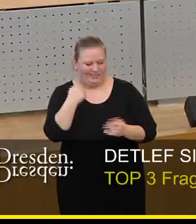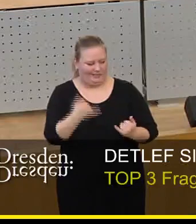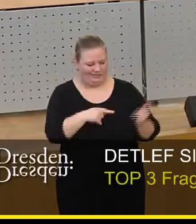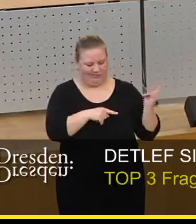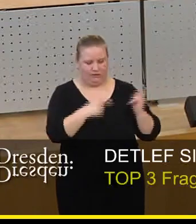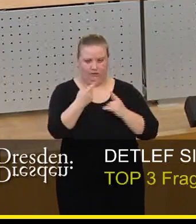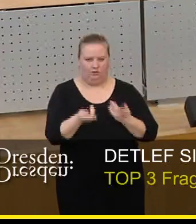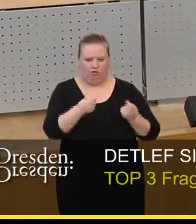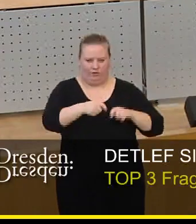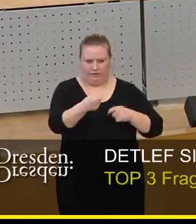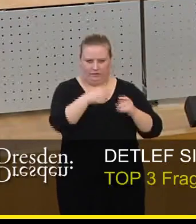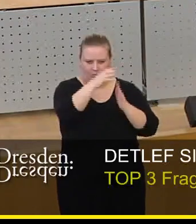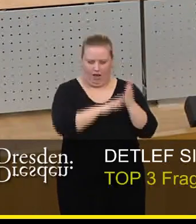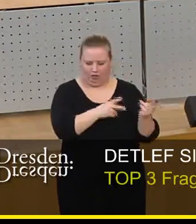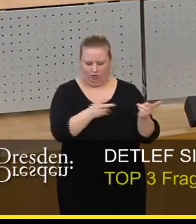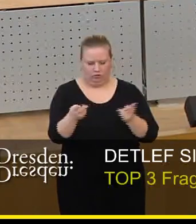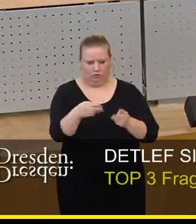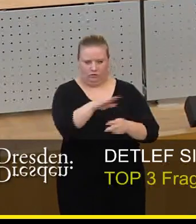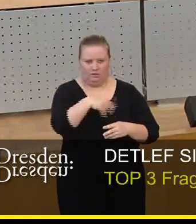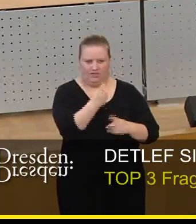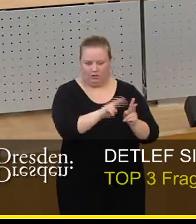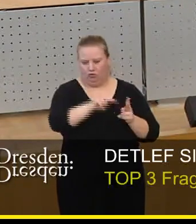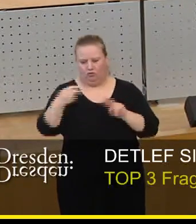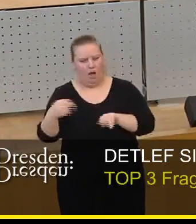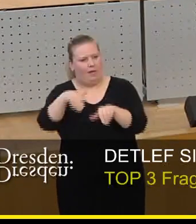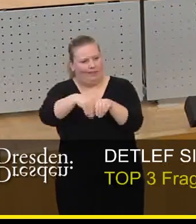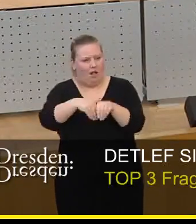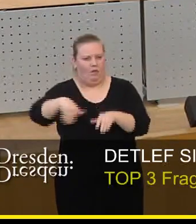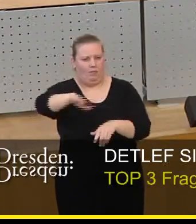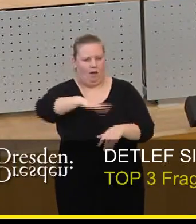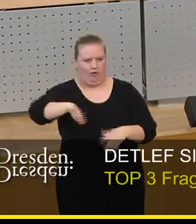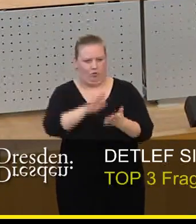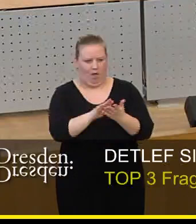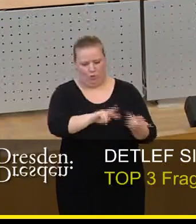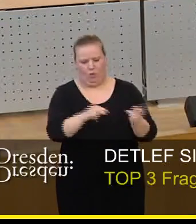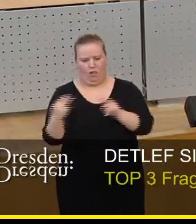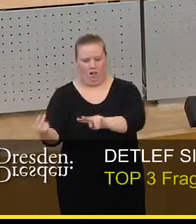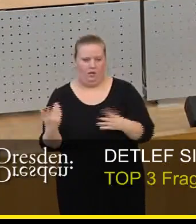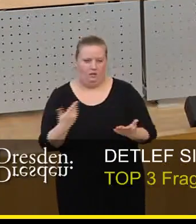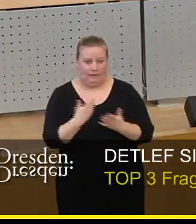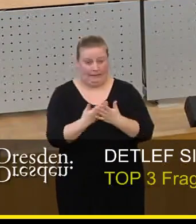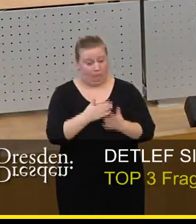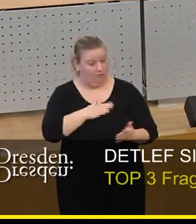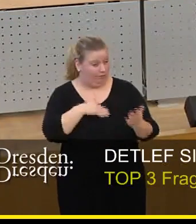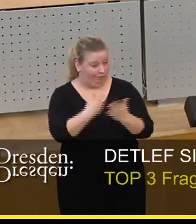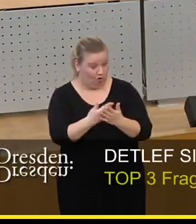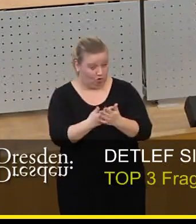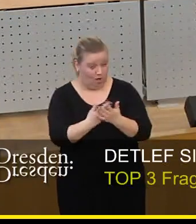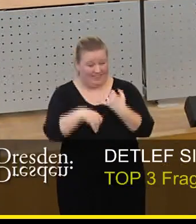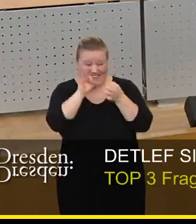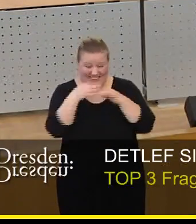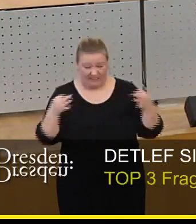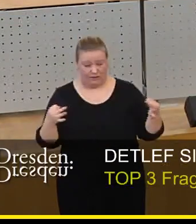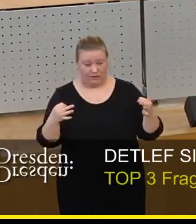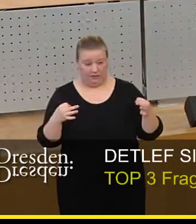jetzt den Geschäftsbereich zwar nicht verlassen, aber innerhalb des Geschäftsbereiches sind. Ich würde ansonsten vorschlagen, die konkreten